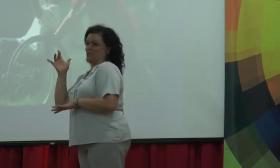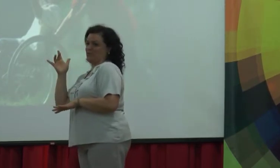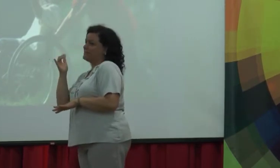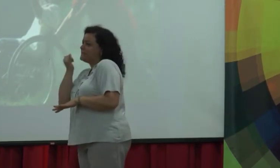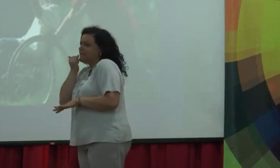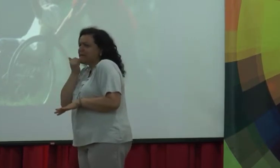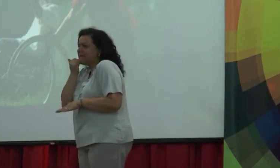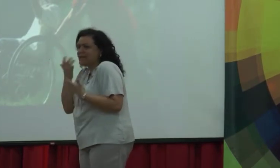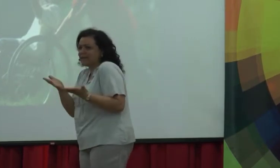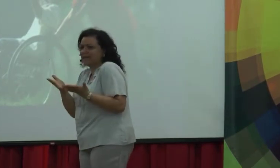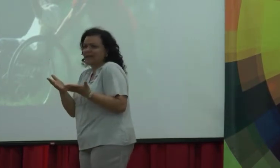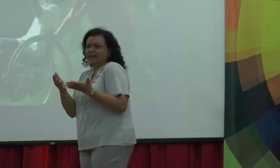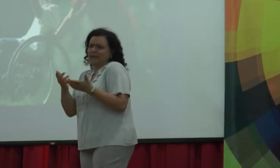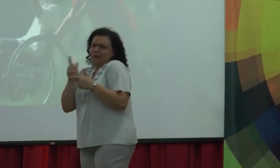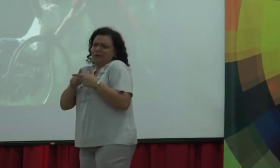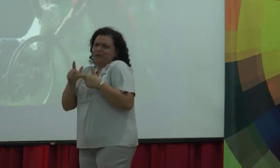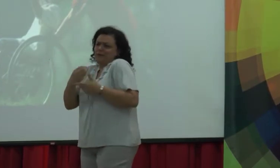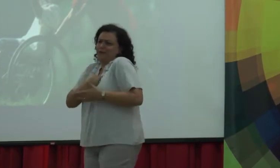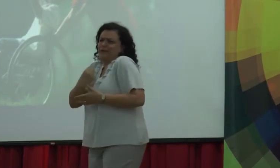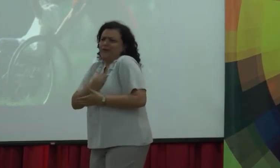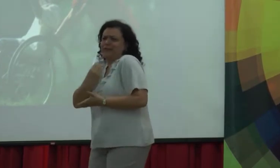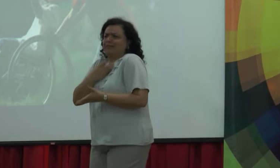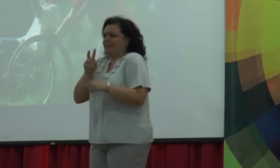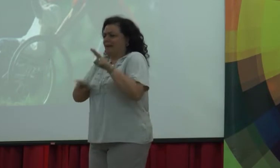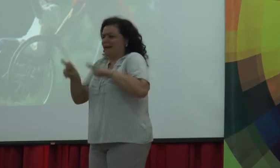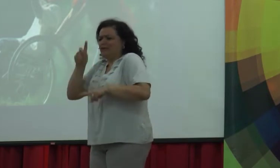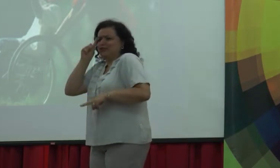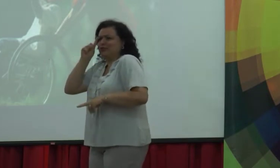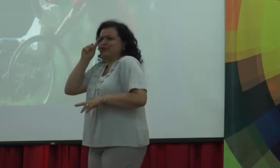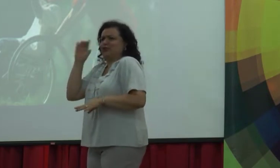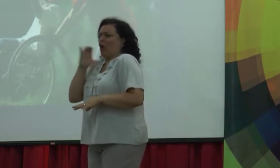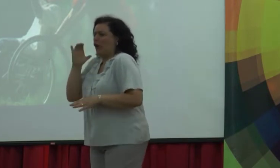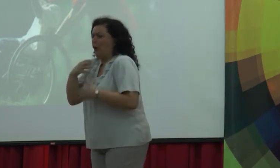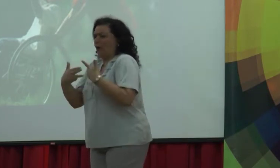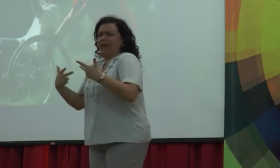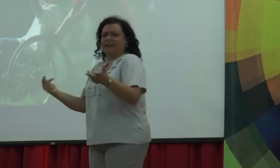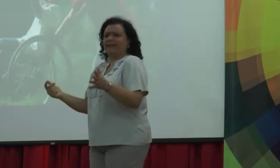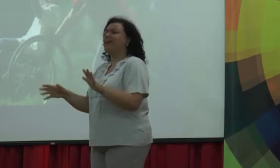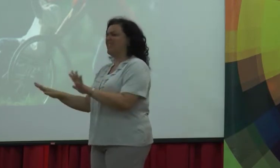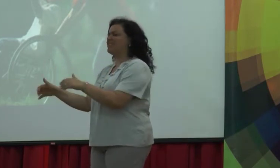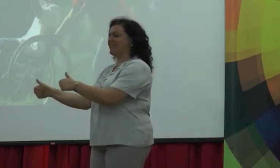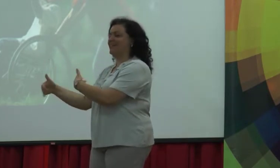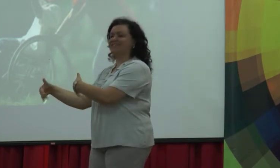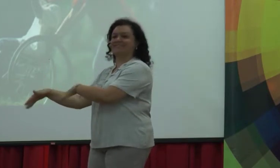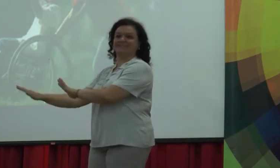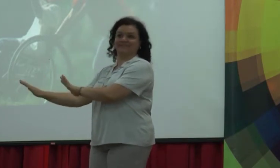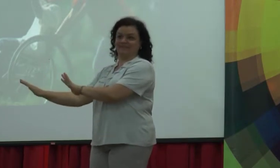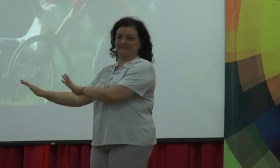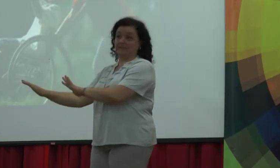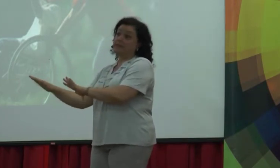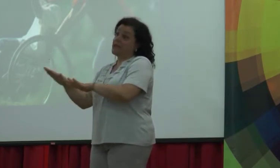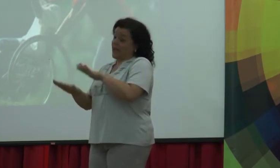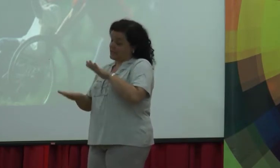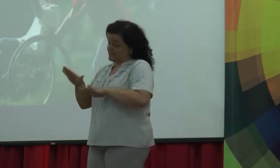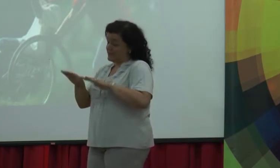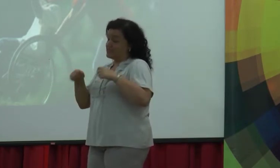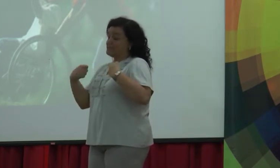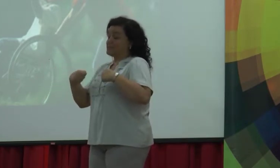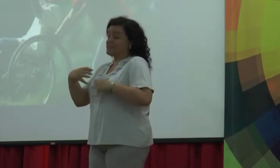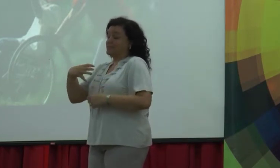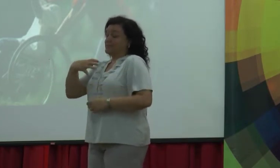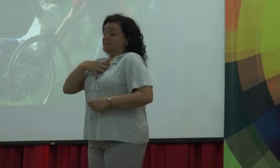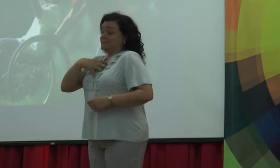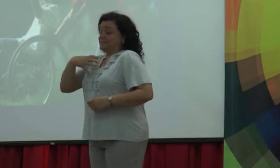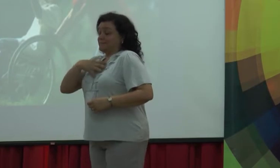muitas das vezes esquecemos dos outros. Né? A vida está cheia de problemas, é correria, está tudo bem, pode